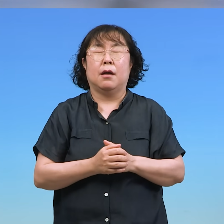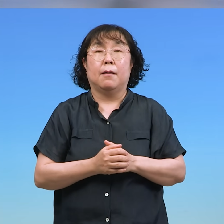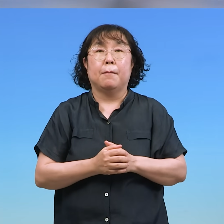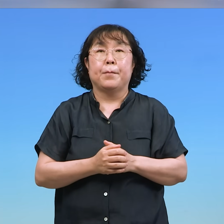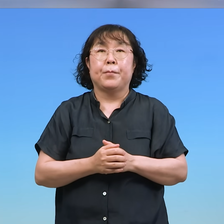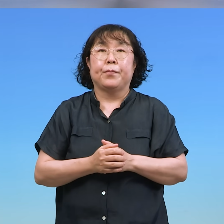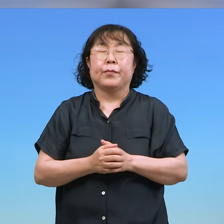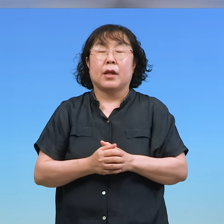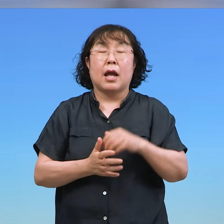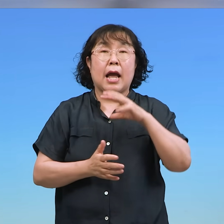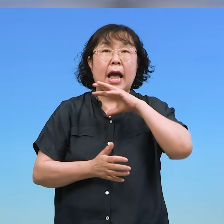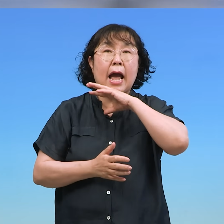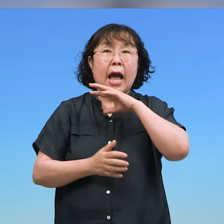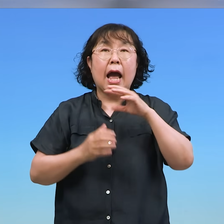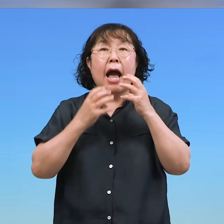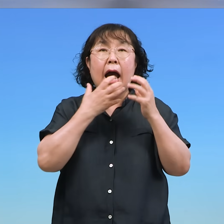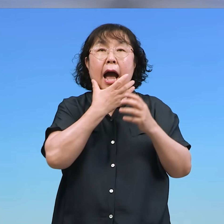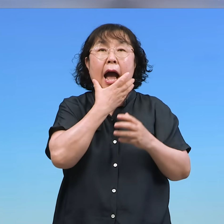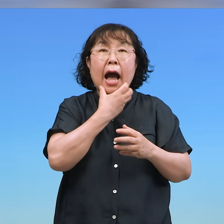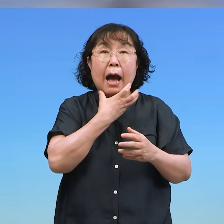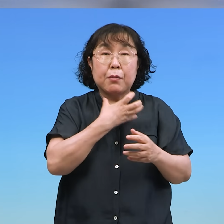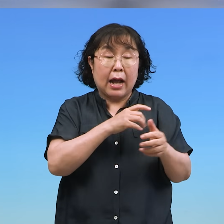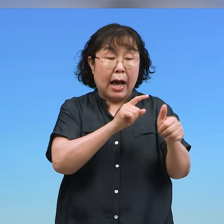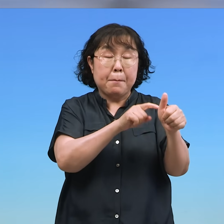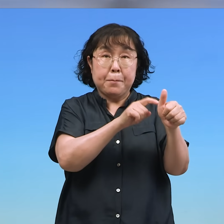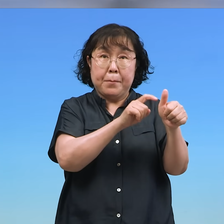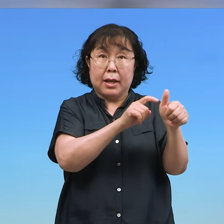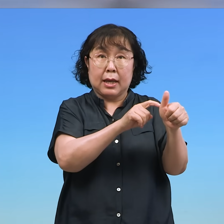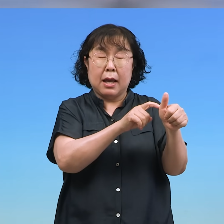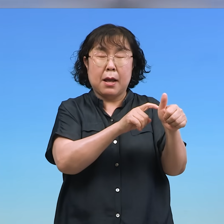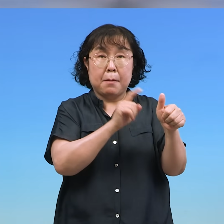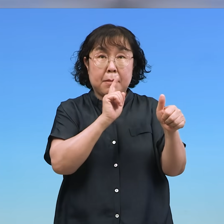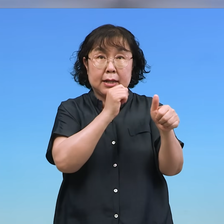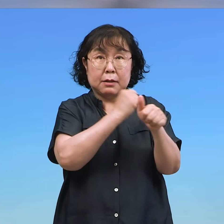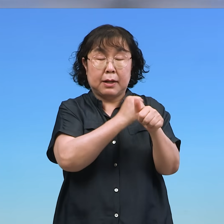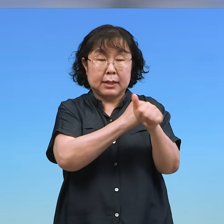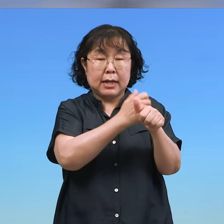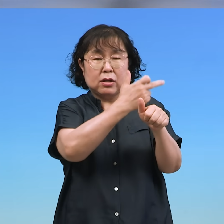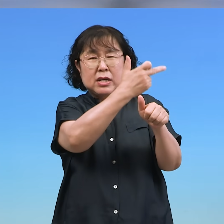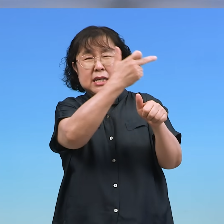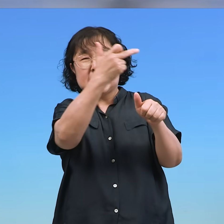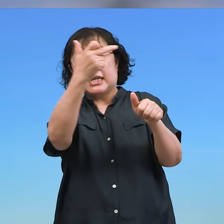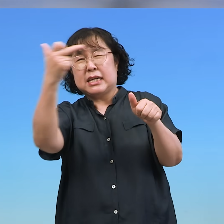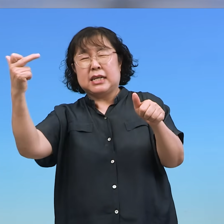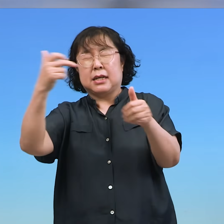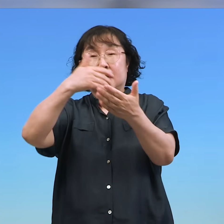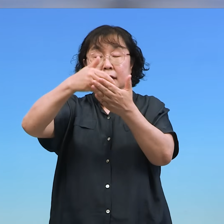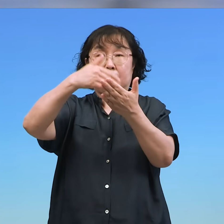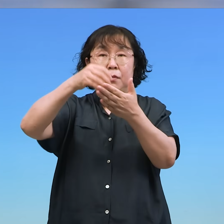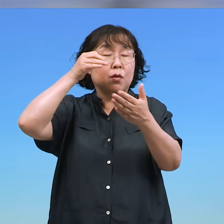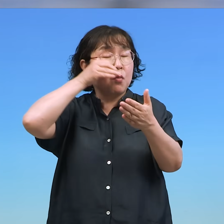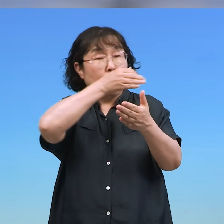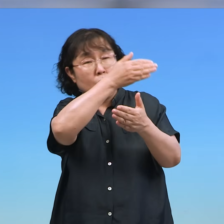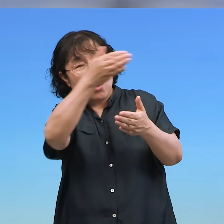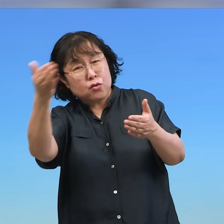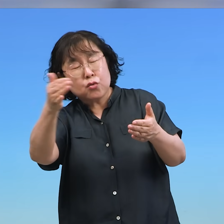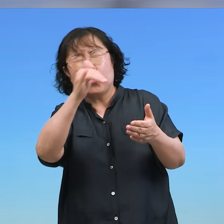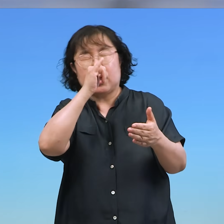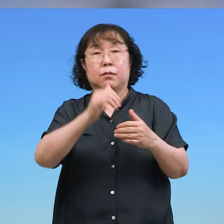있는 아브라함에게 하나님이 말씀하시는데 어떤 그림을 그려주십니까? 큰 그림을 그려주는 거